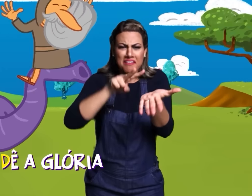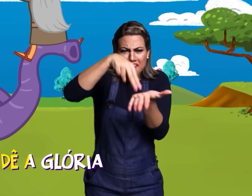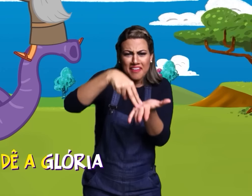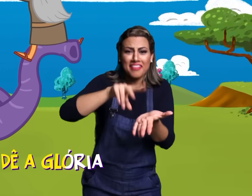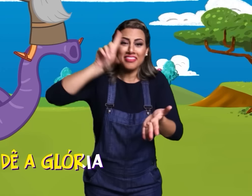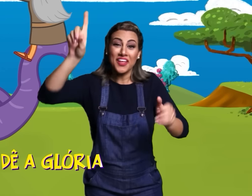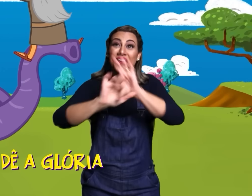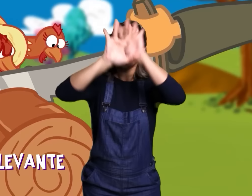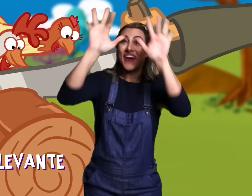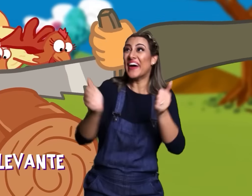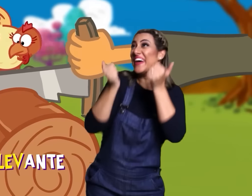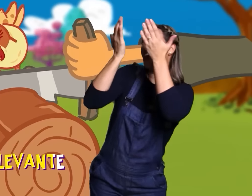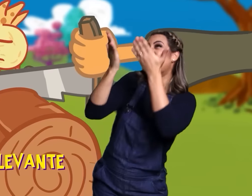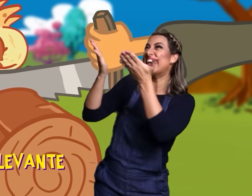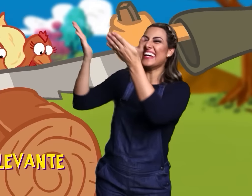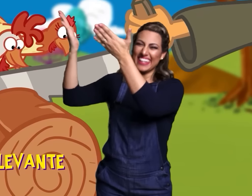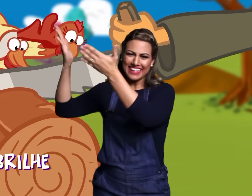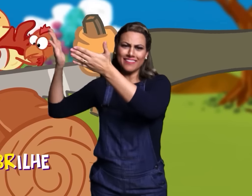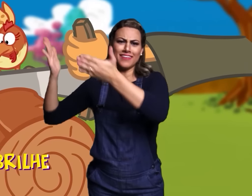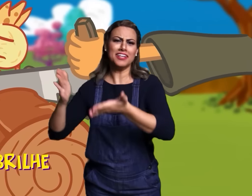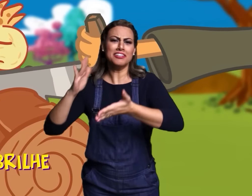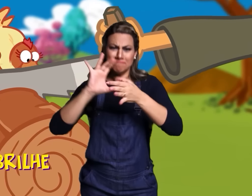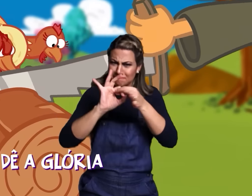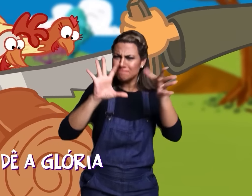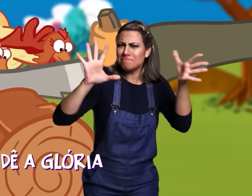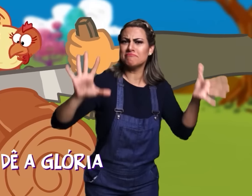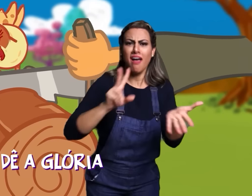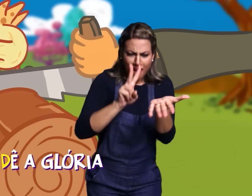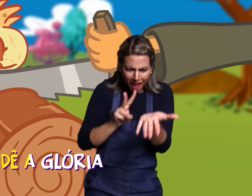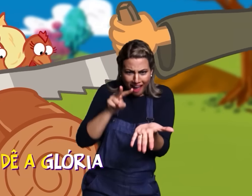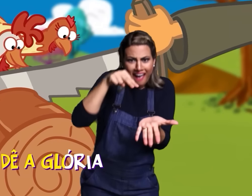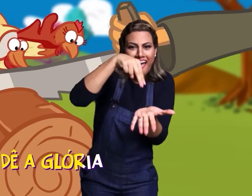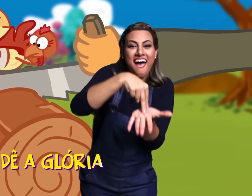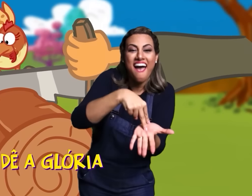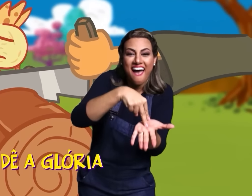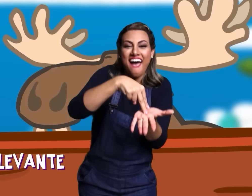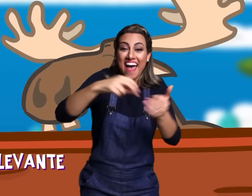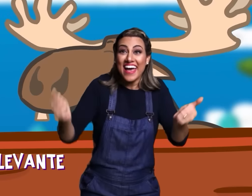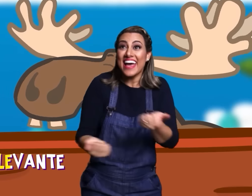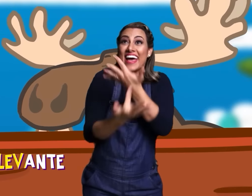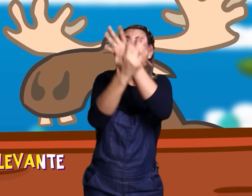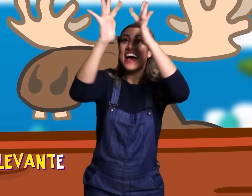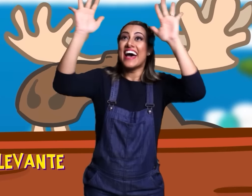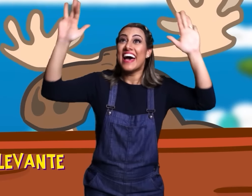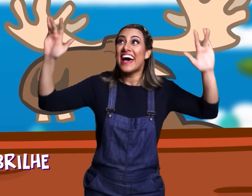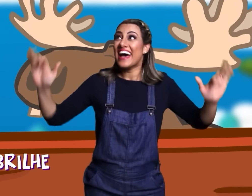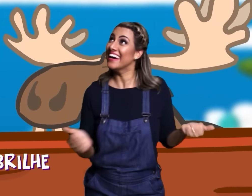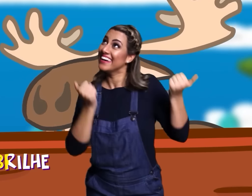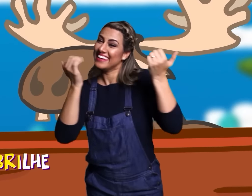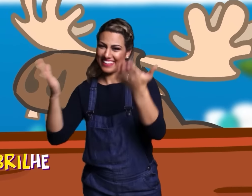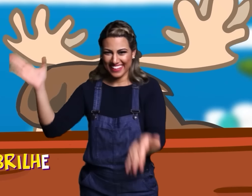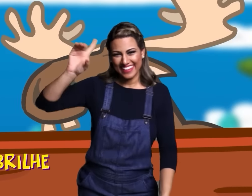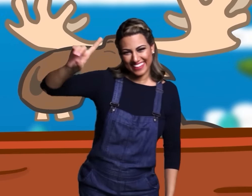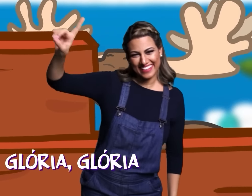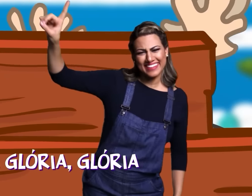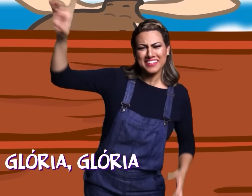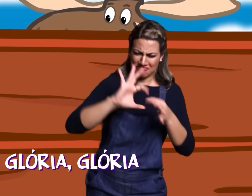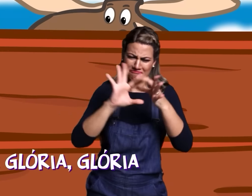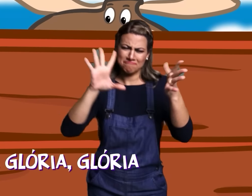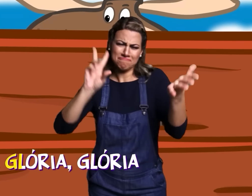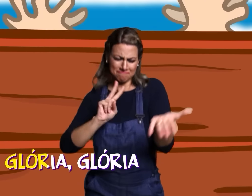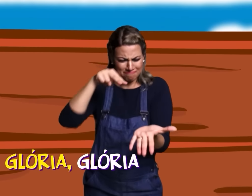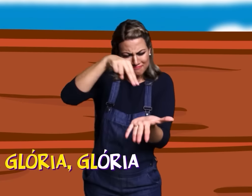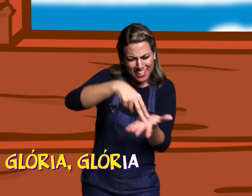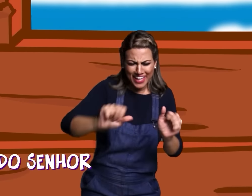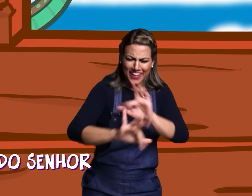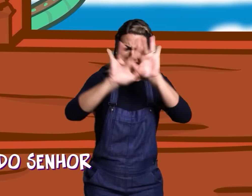Deus dê a glória. Vá, levante e brilhe, que a Deus dê a glória. Vá, levante e brilhe, e a